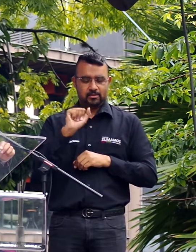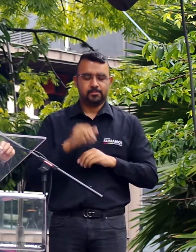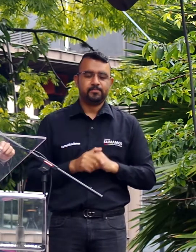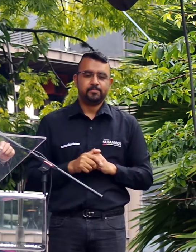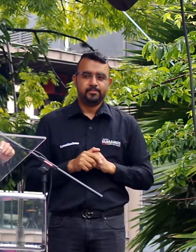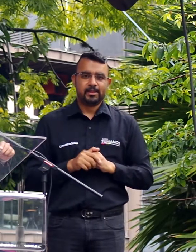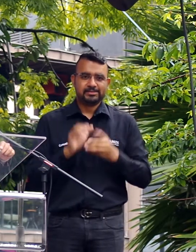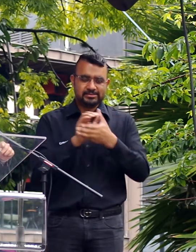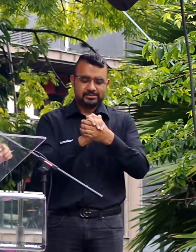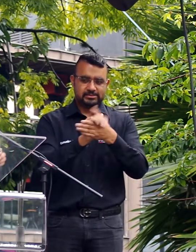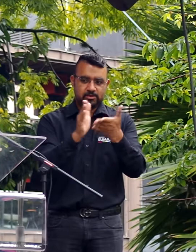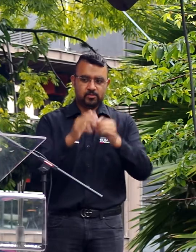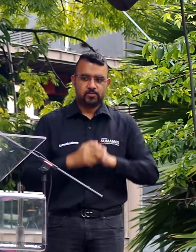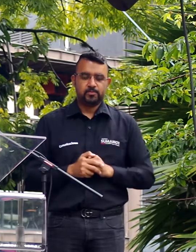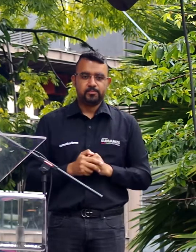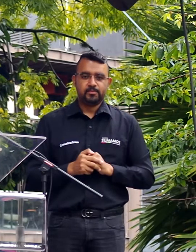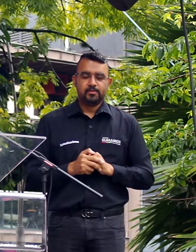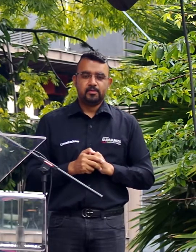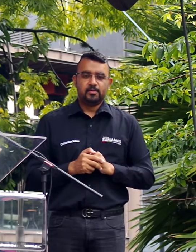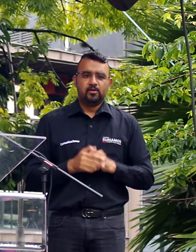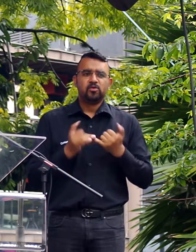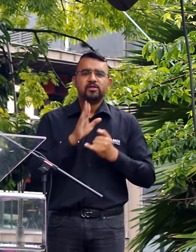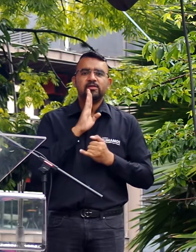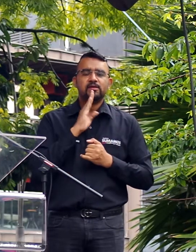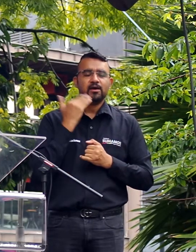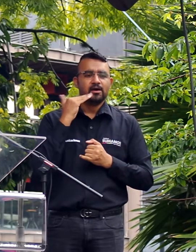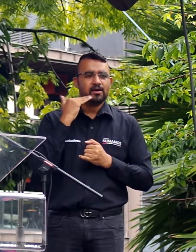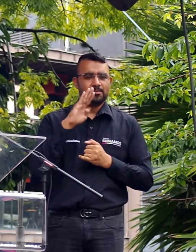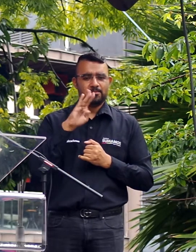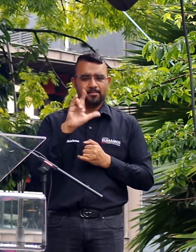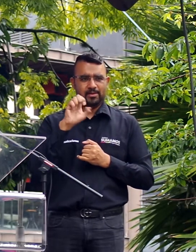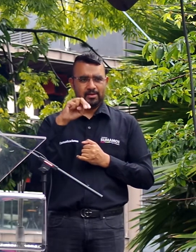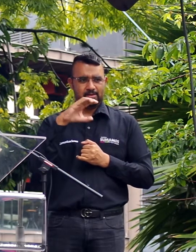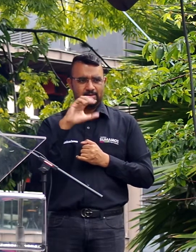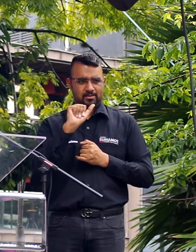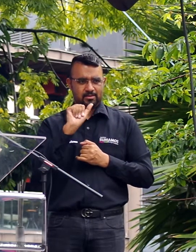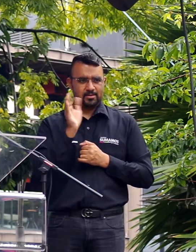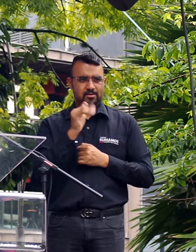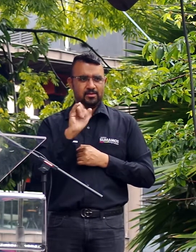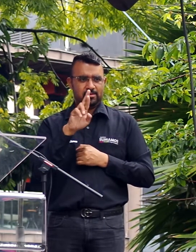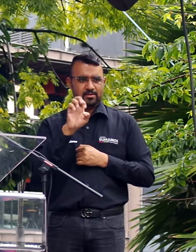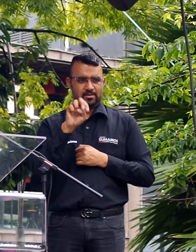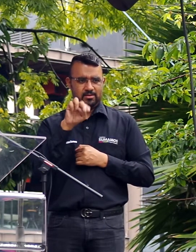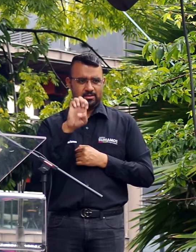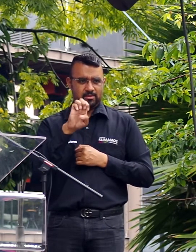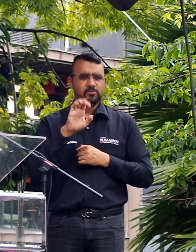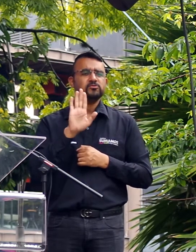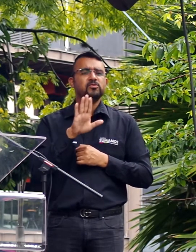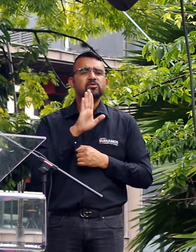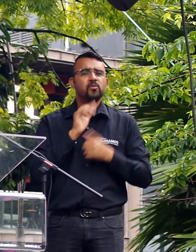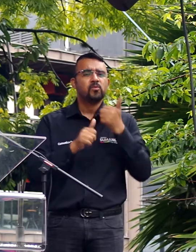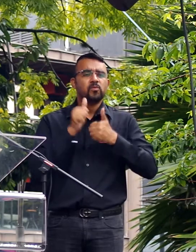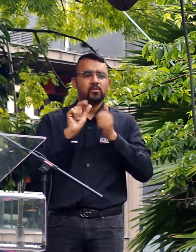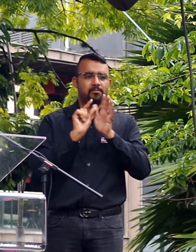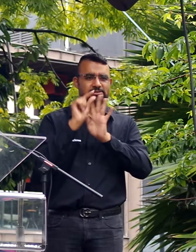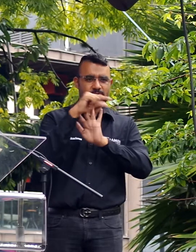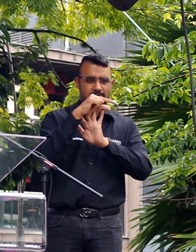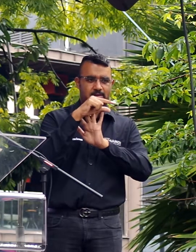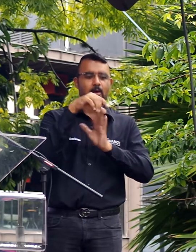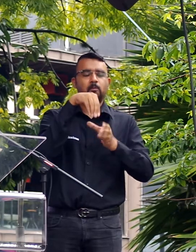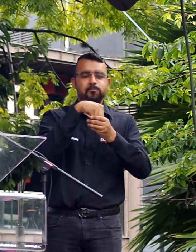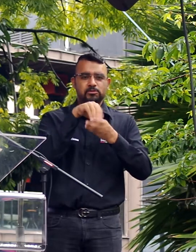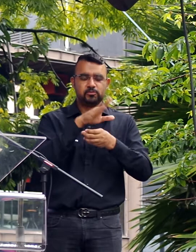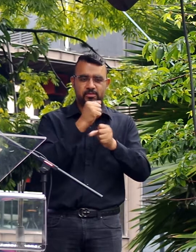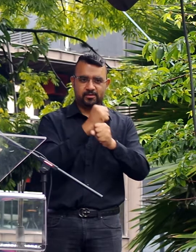Quiero también saludar muy especialmente a la doctora Blanca Irene Chavarría Lotero, personera municipal,